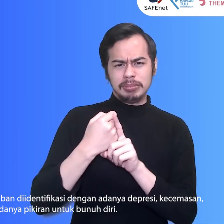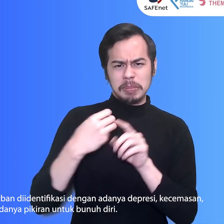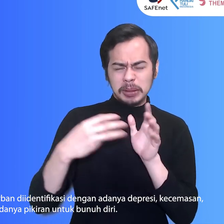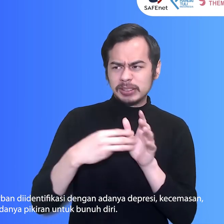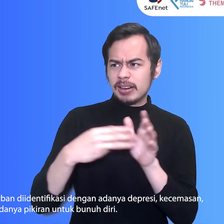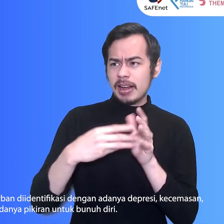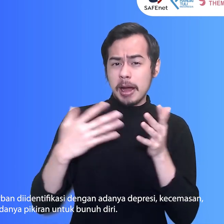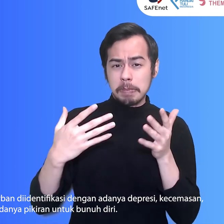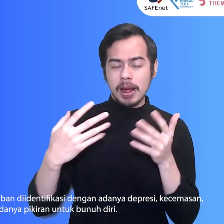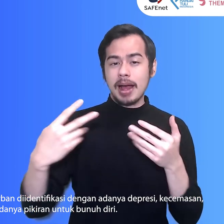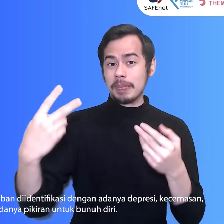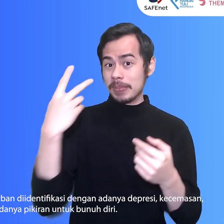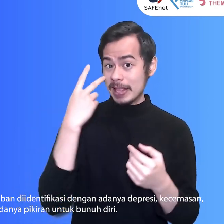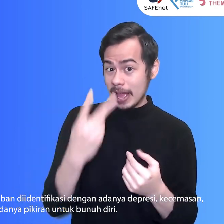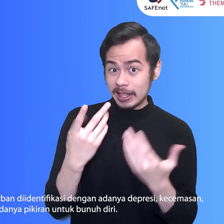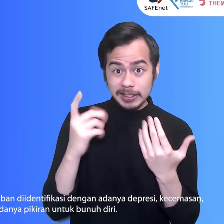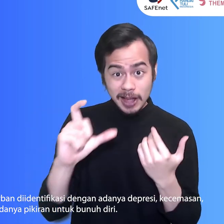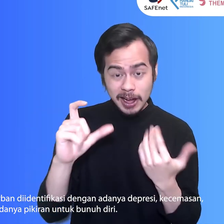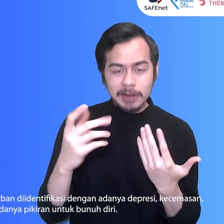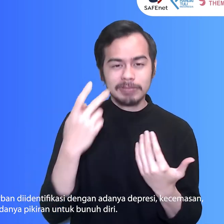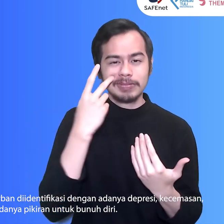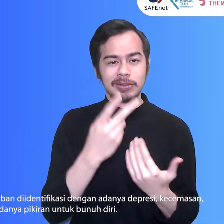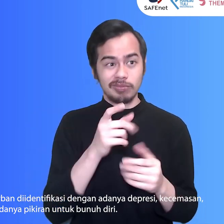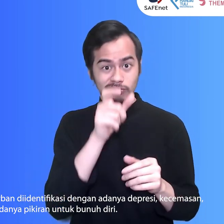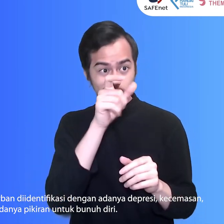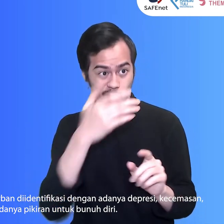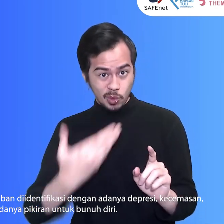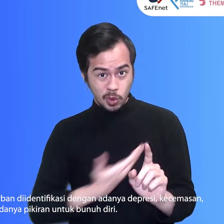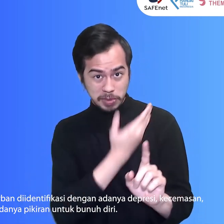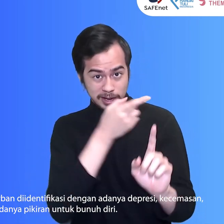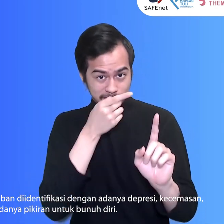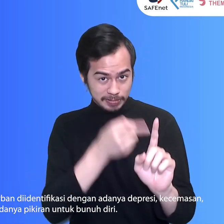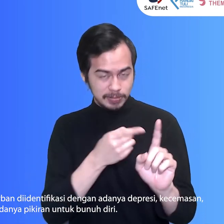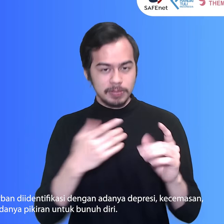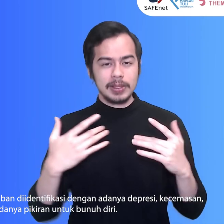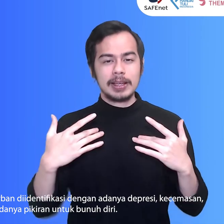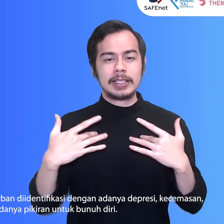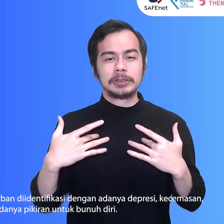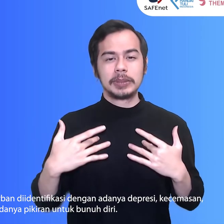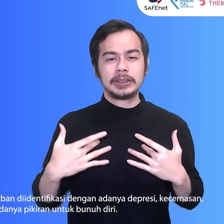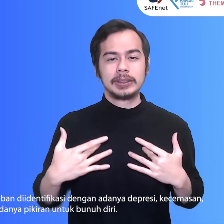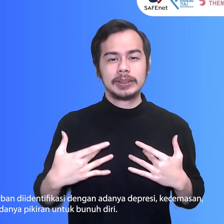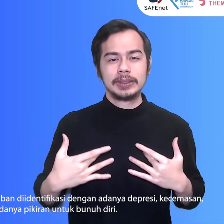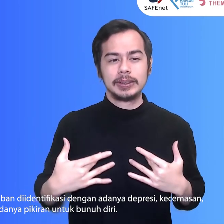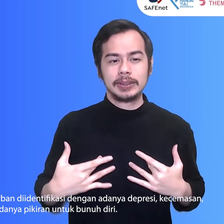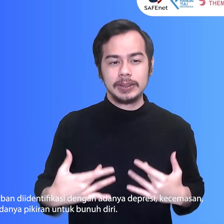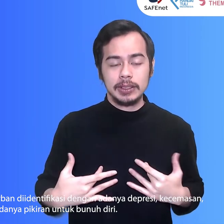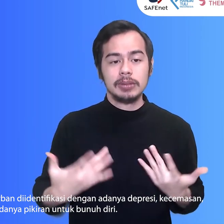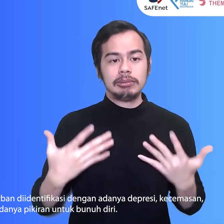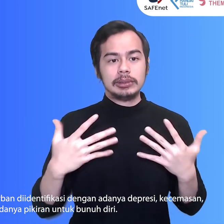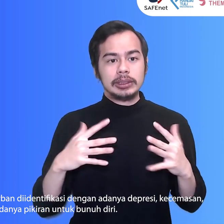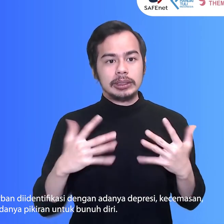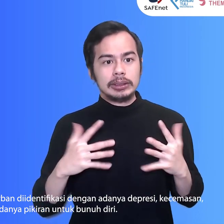Hai dampak atau kerugian psychologist dari korban diidentifikasi dengan adanya Hai